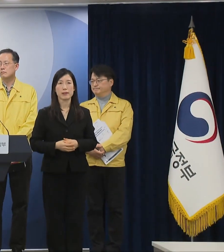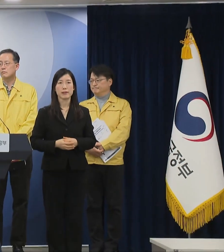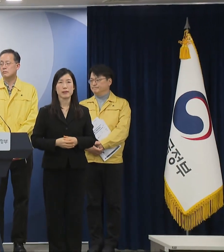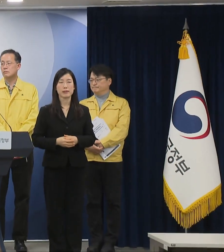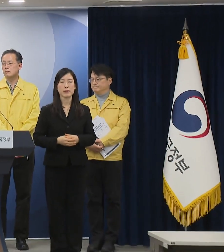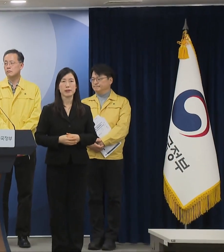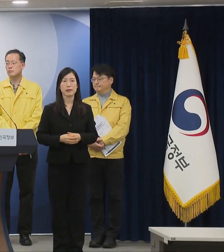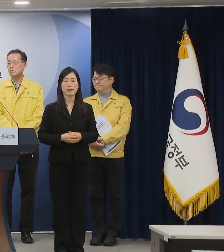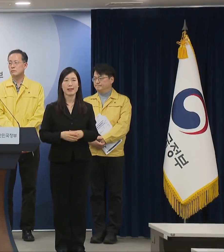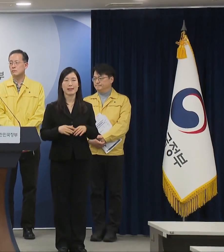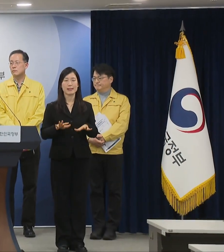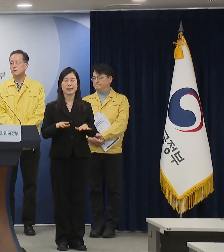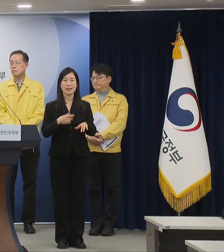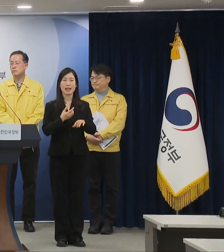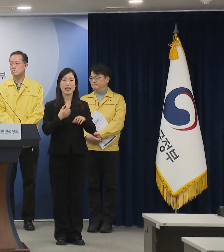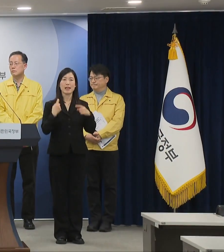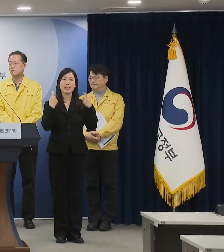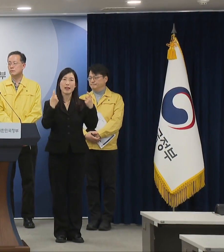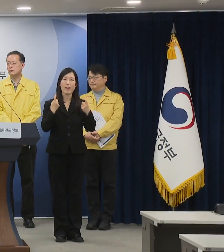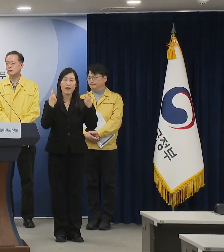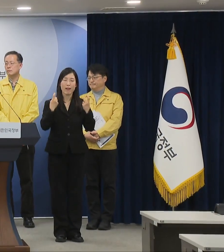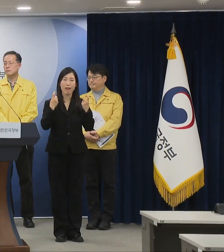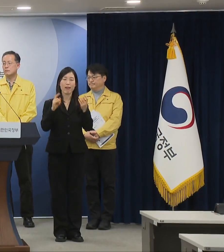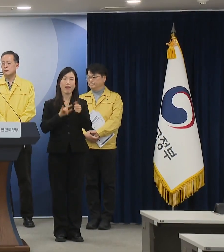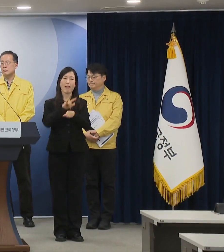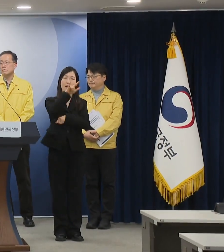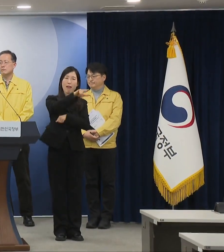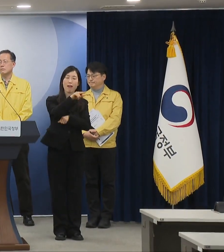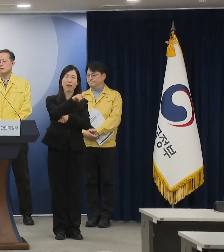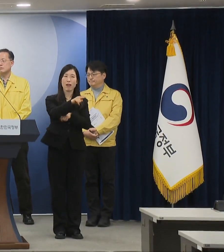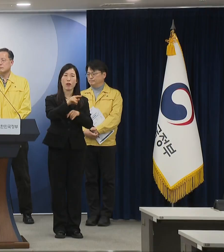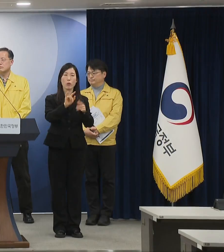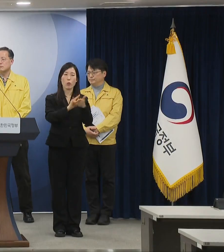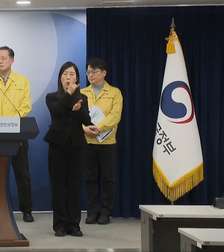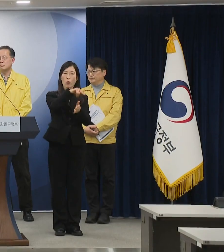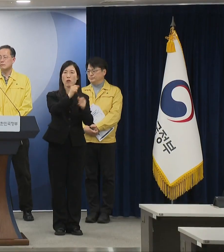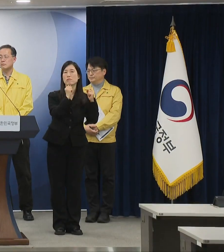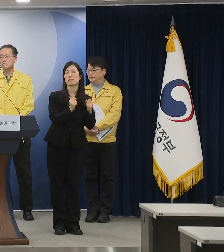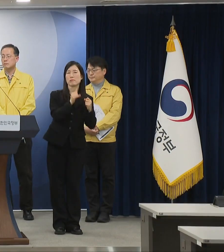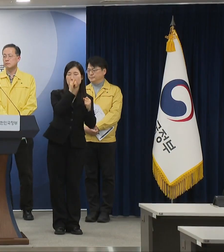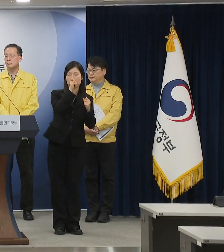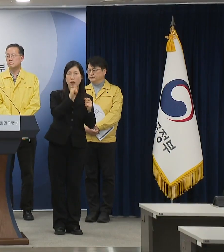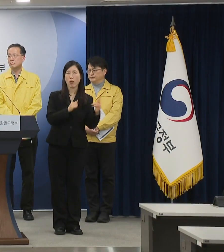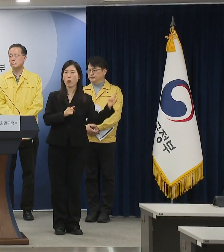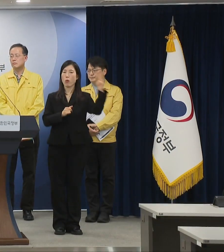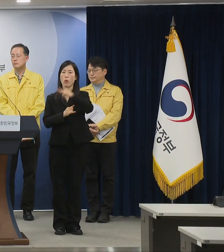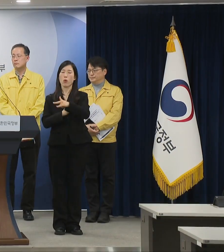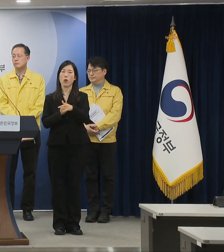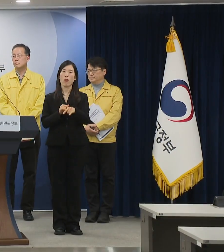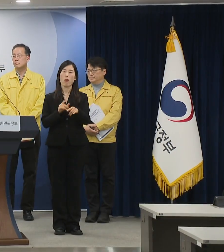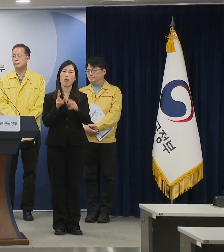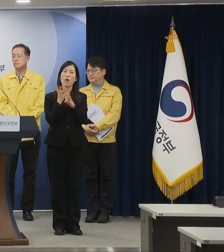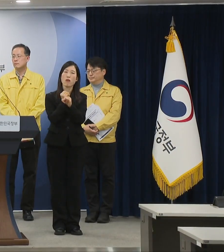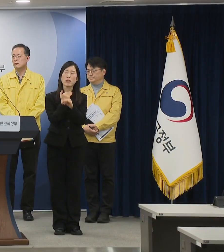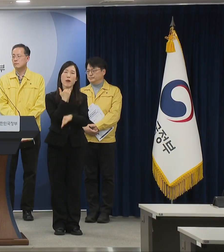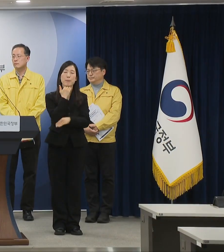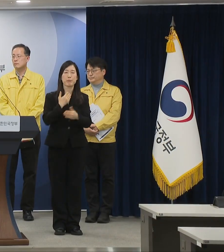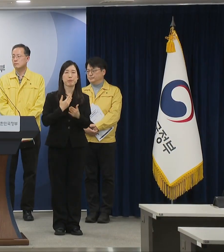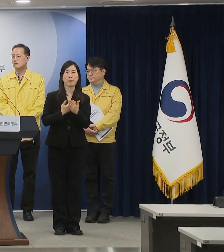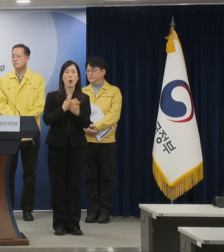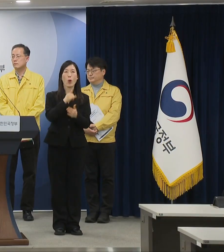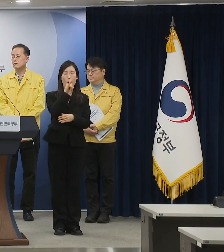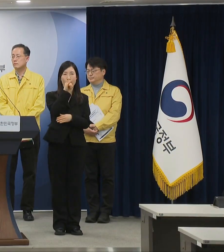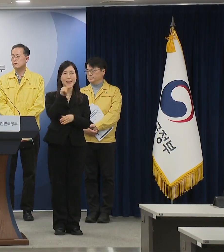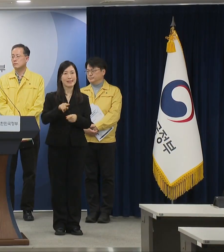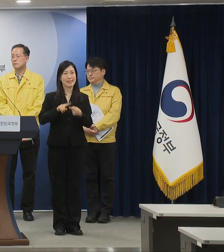저 여행객들 단기 체류자분들이 공항에 발이 묶여서 귀국 항공편을 언제 탈 수 있을지 몰라 불안하다고 하시는데 혹시 대책에